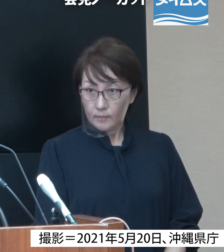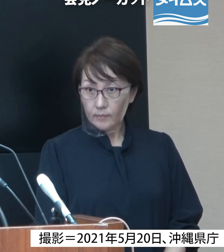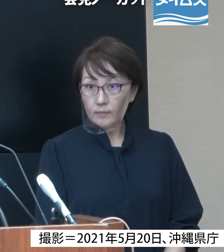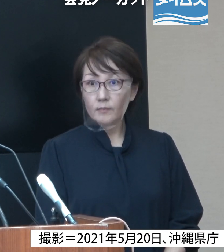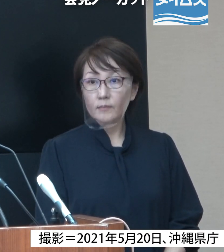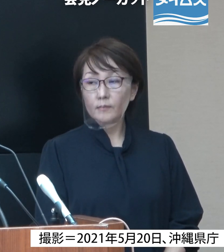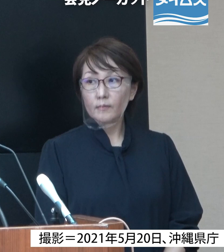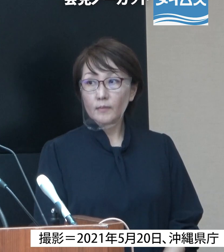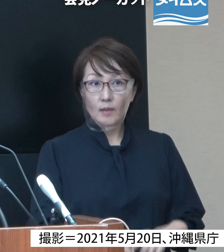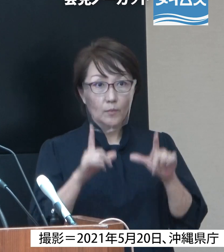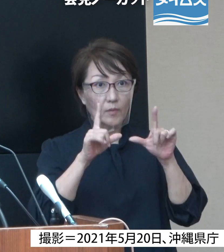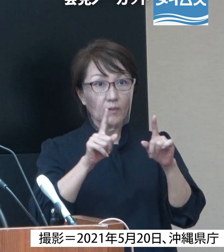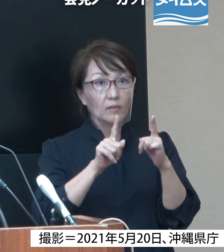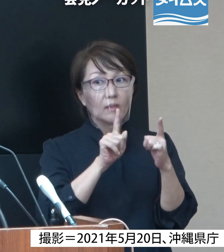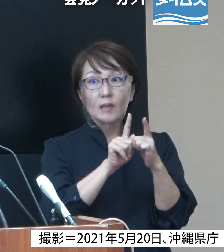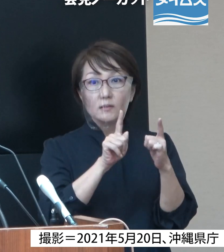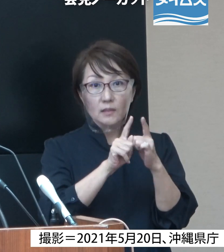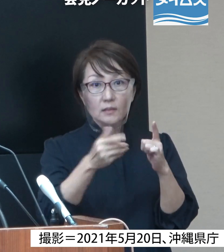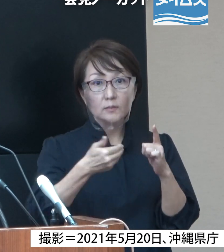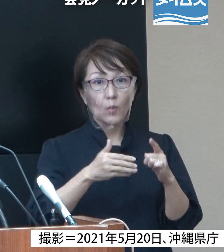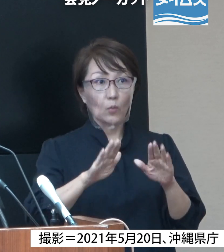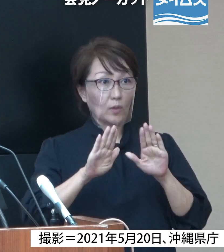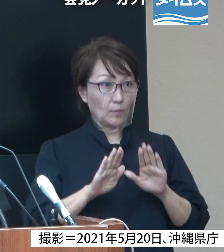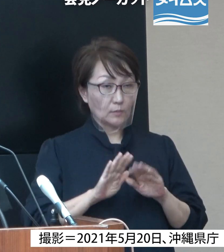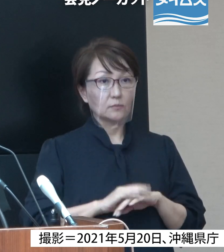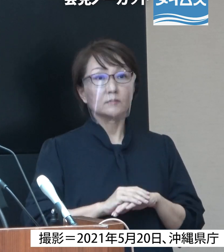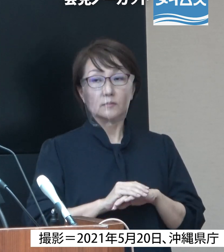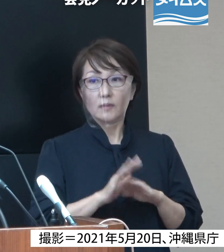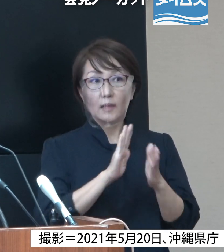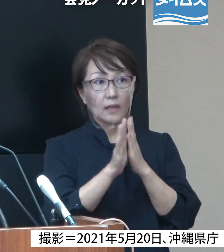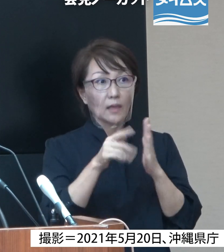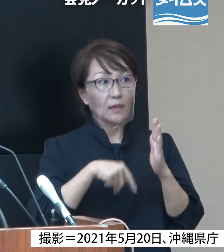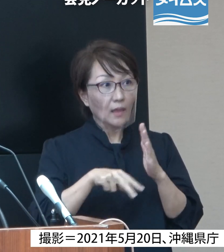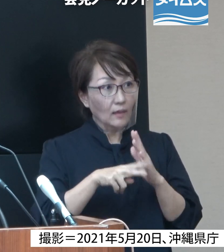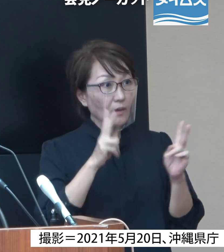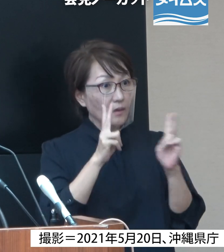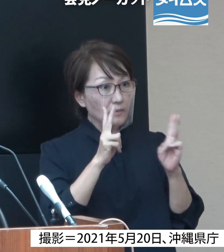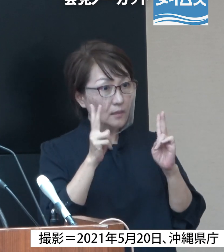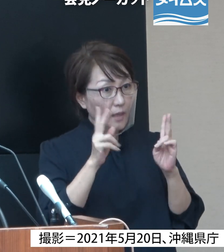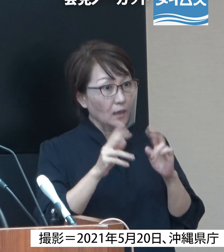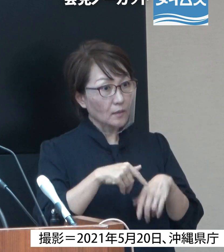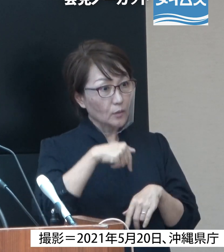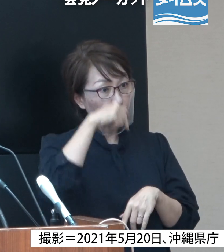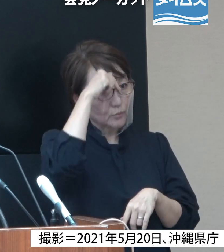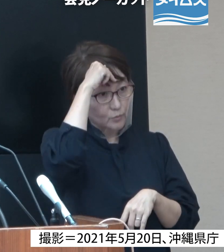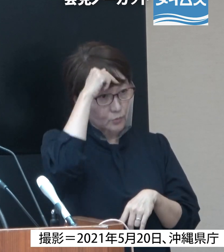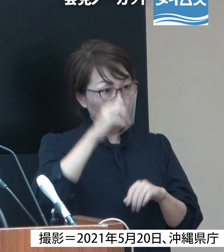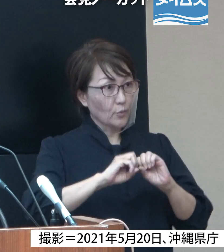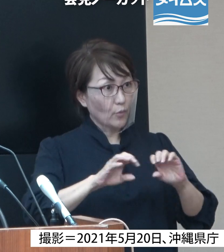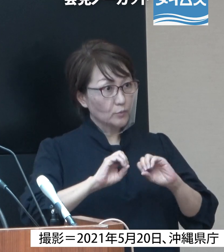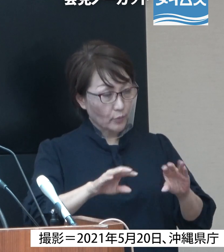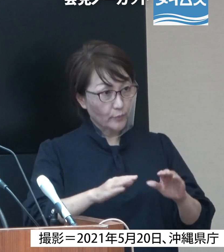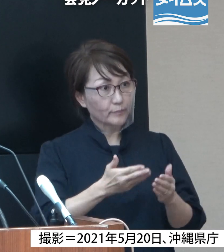ただいまのコメントに関しましてご質問をお受けいたします。まず県内幹事社の琉球放送さんお願いいたします。